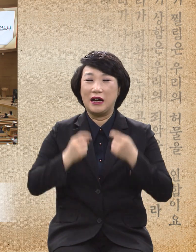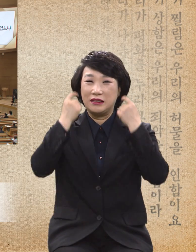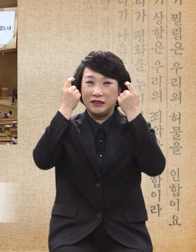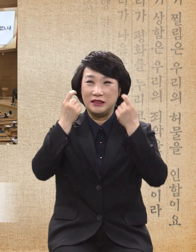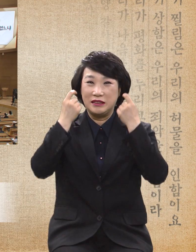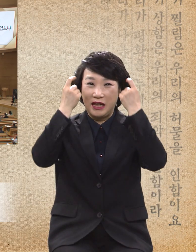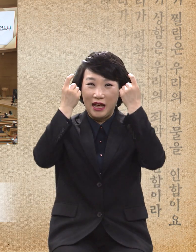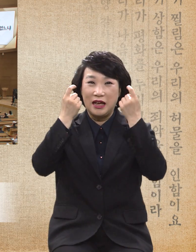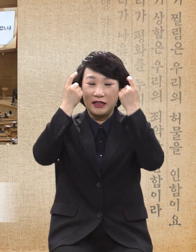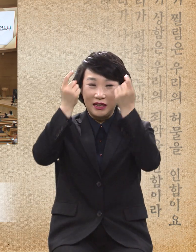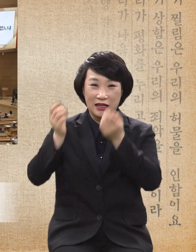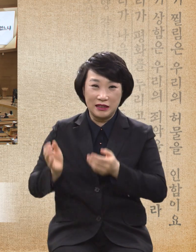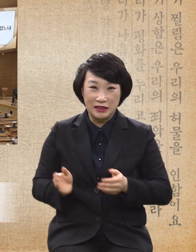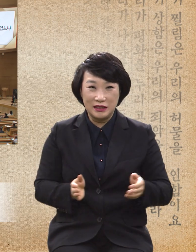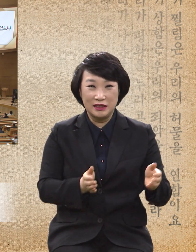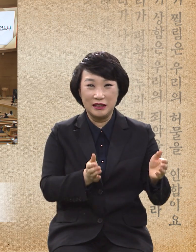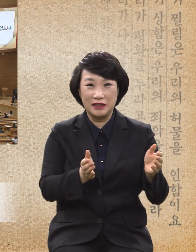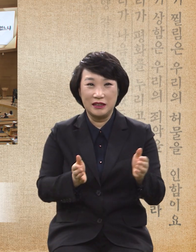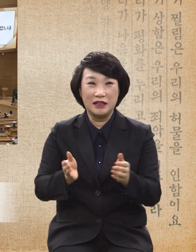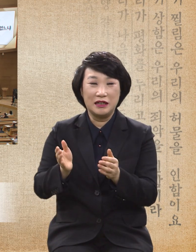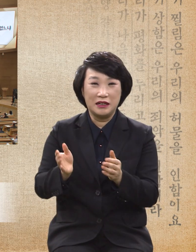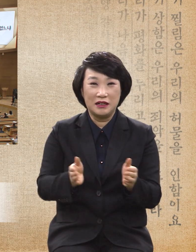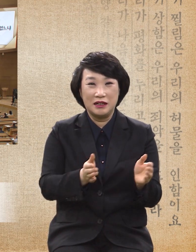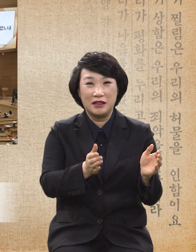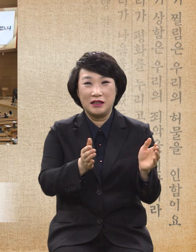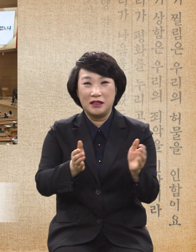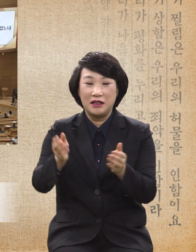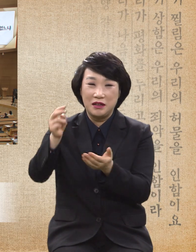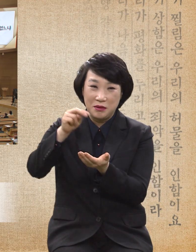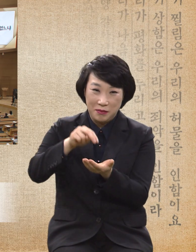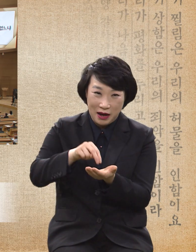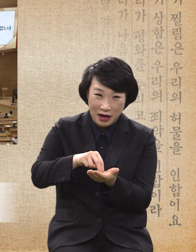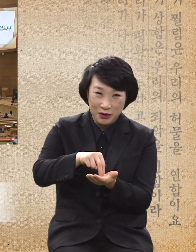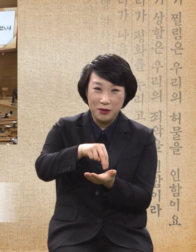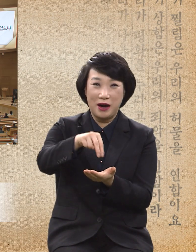없는 나의 길